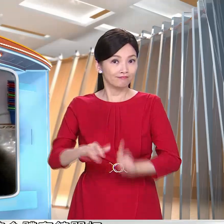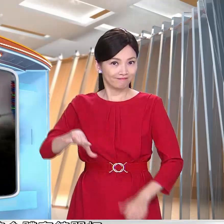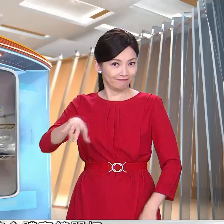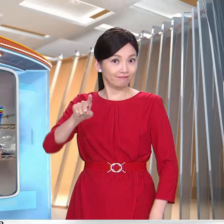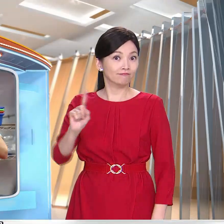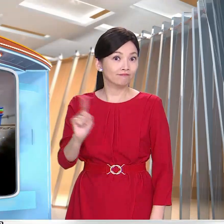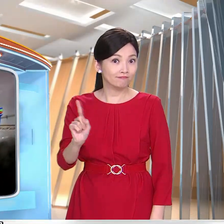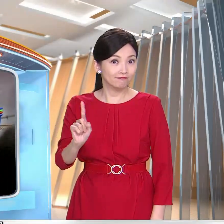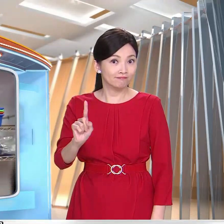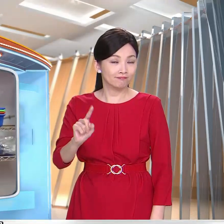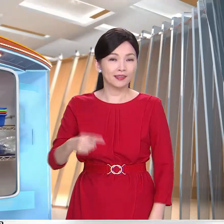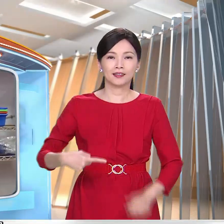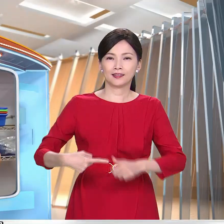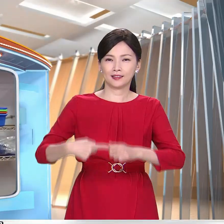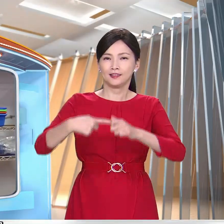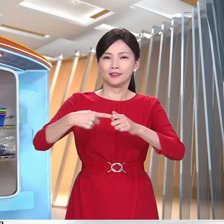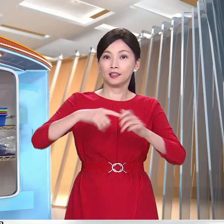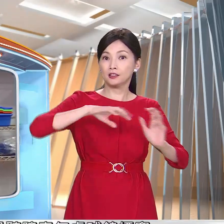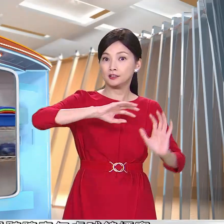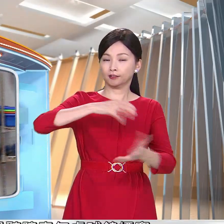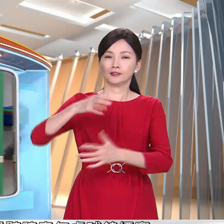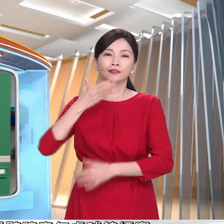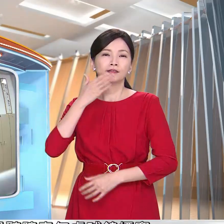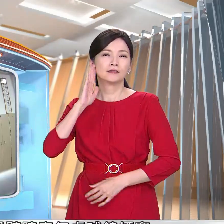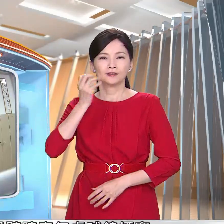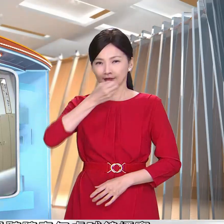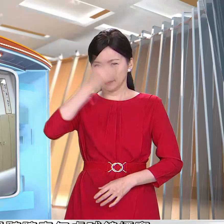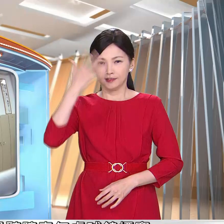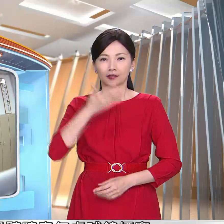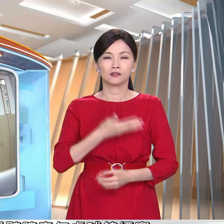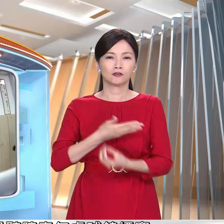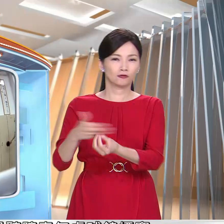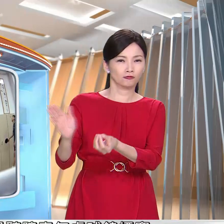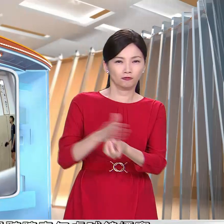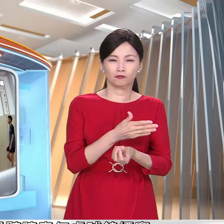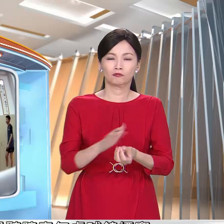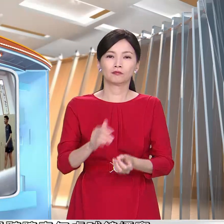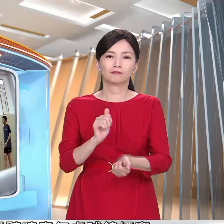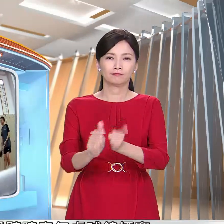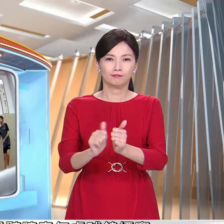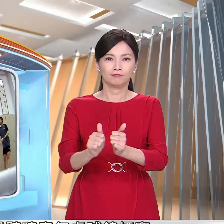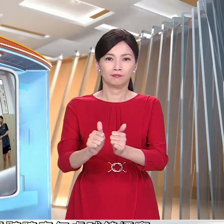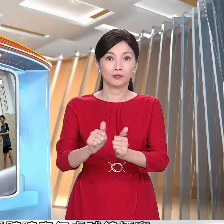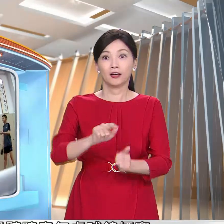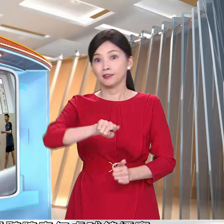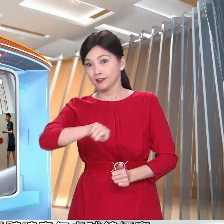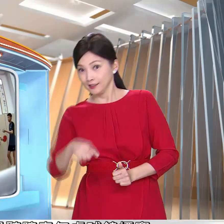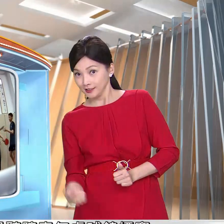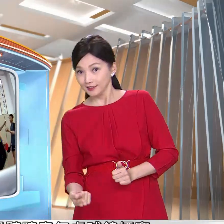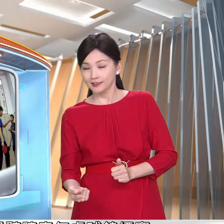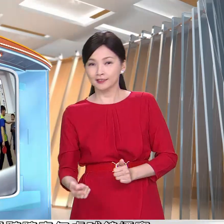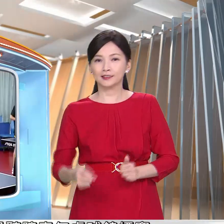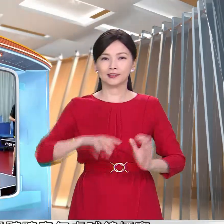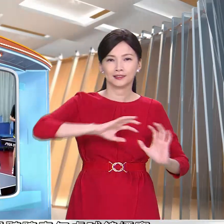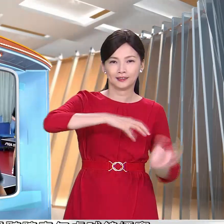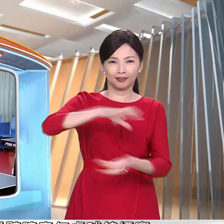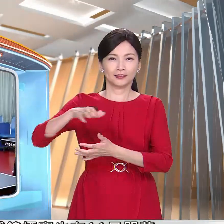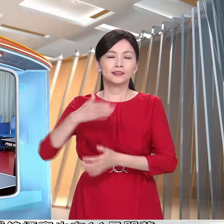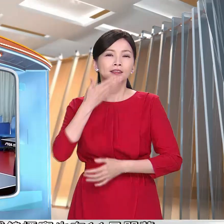天首先登场的是第一届举办的世界听障青年桌球锦标赛，而接着世